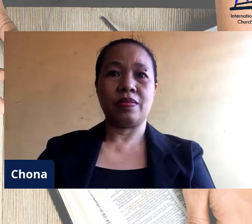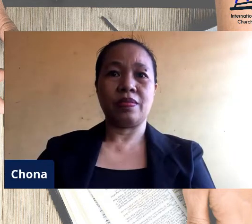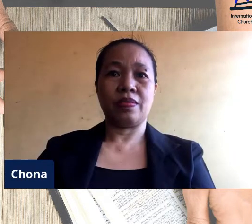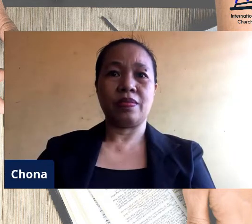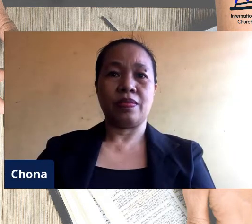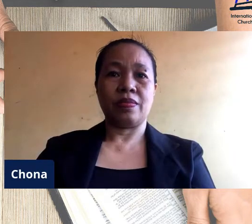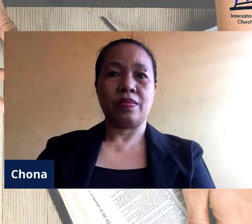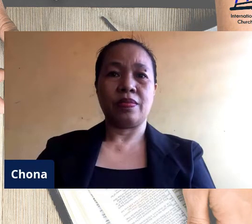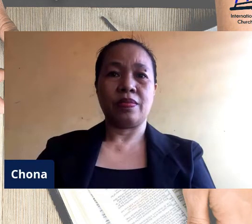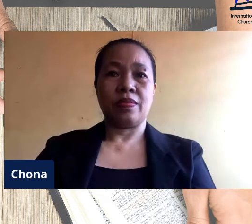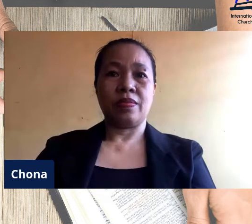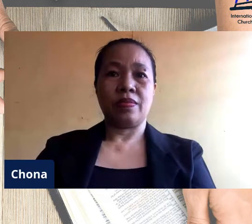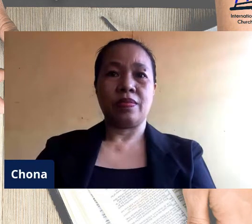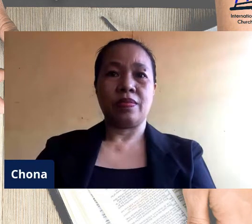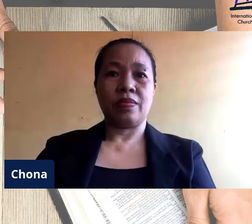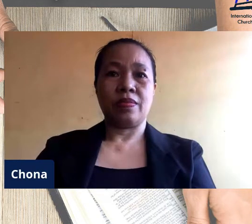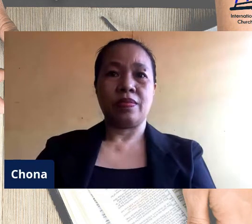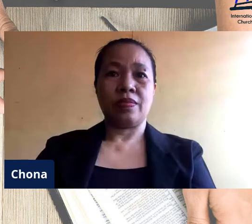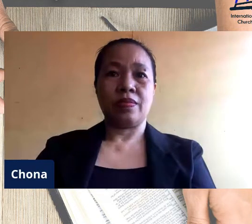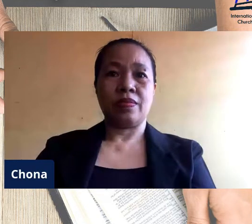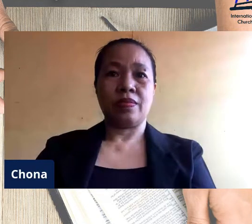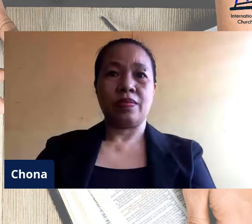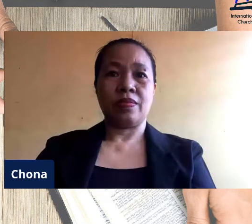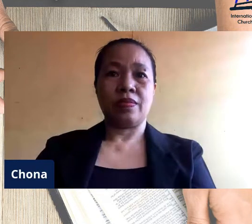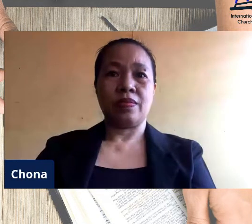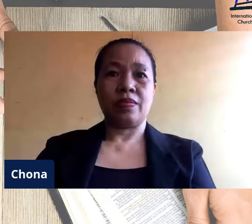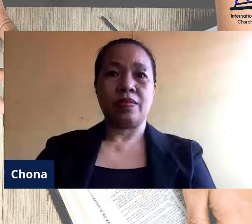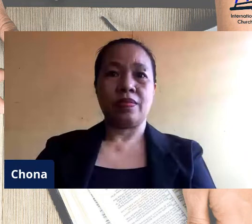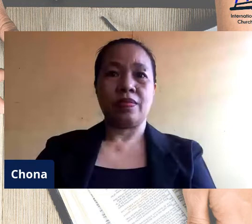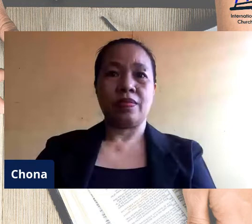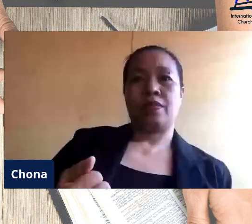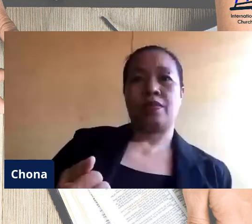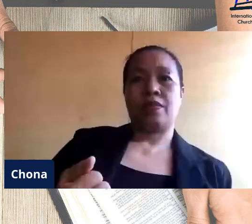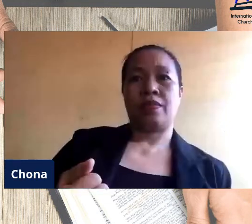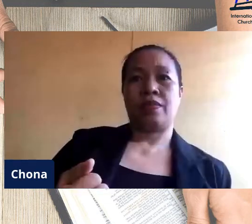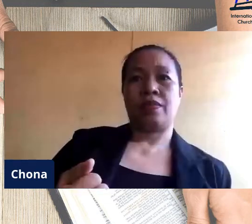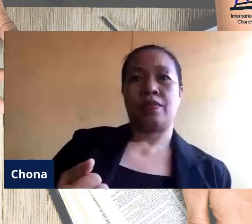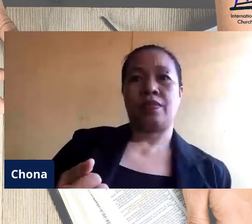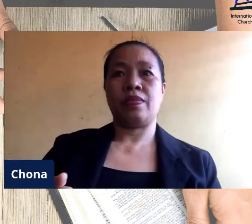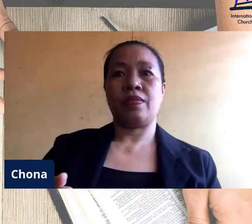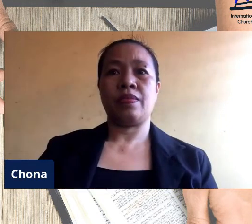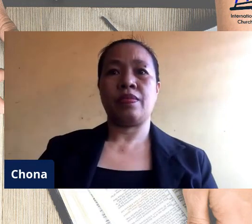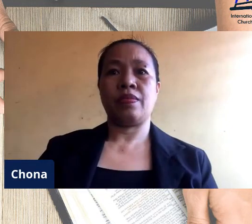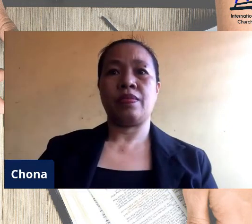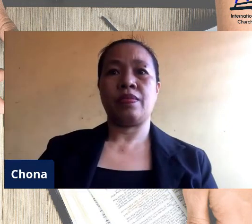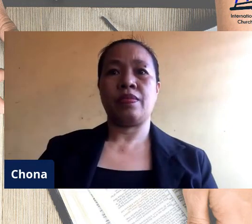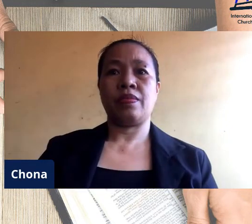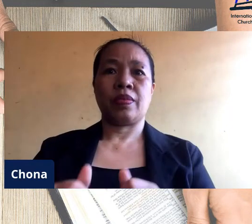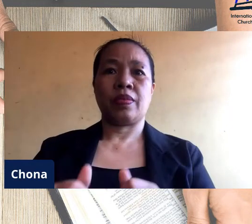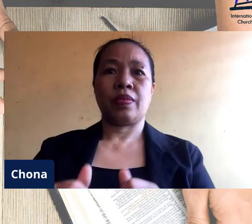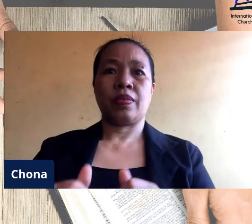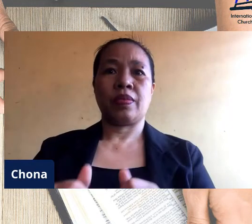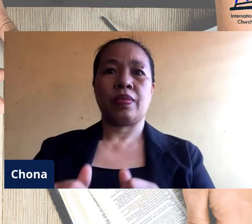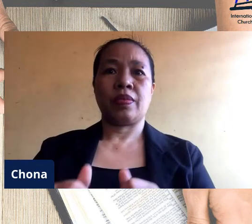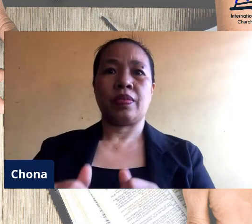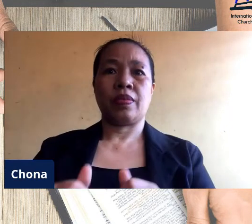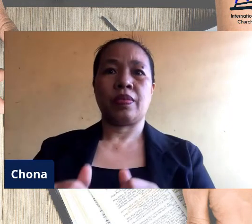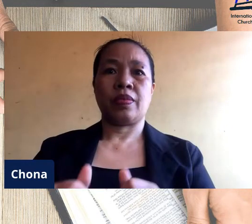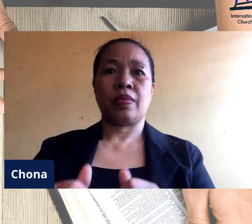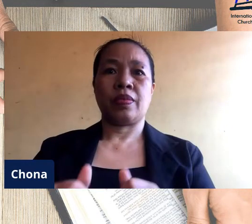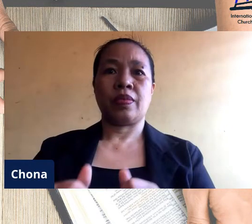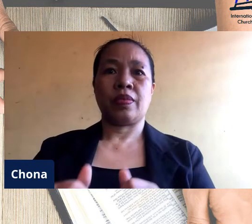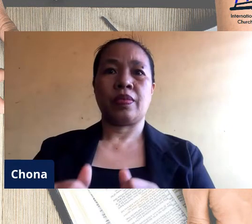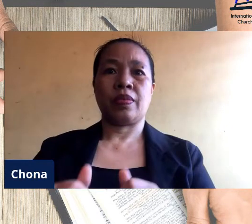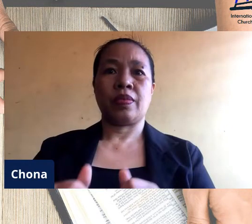komportable o naging at ease yung si Chief Justice. All the more, parang lalo siya naging irritated. Sabi po